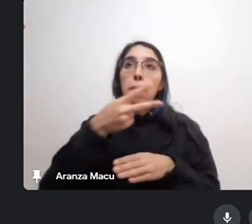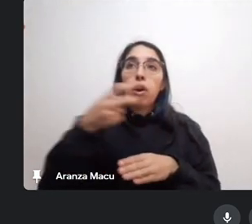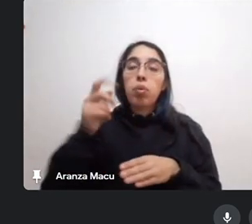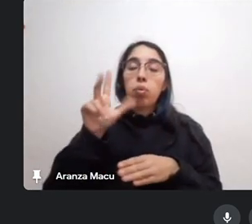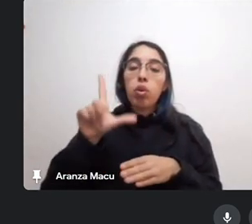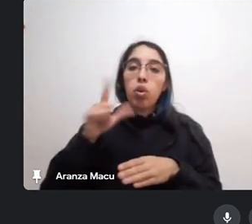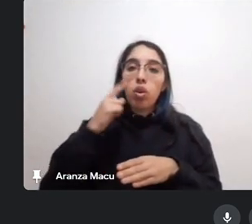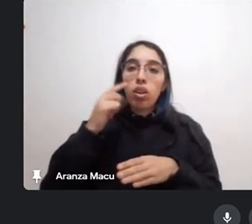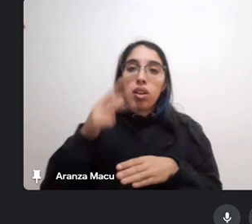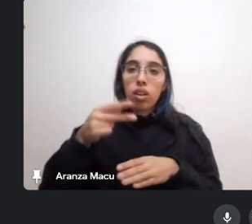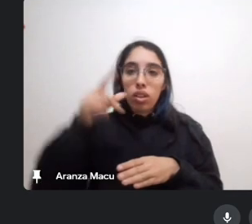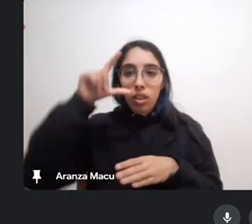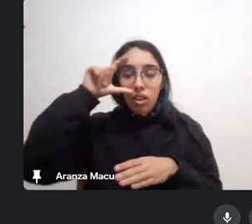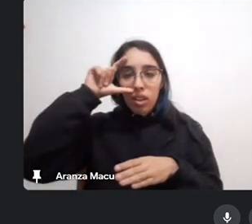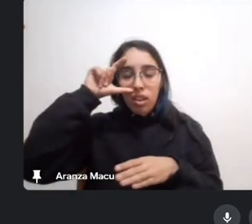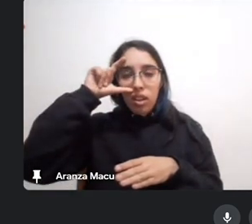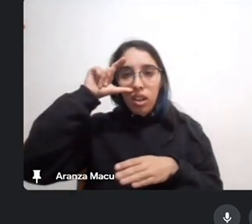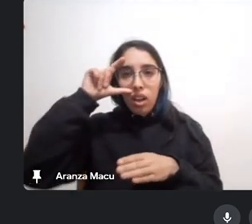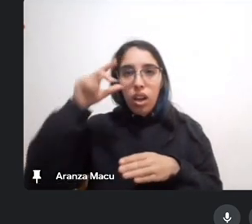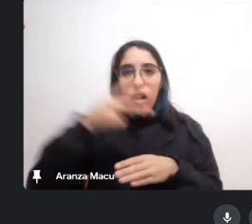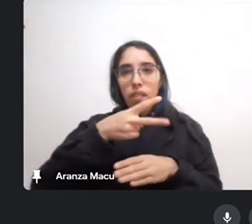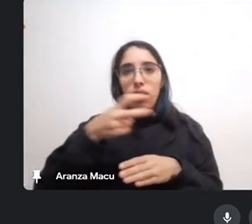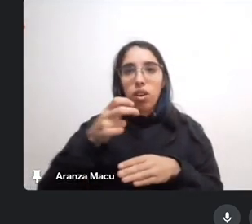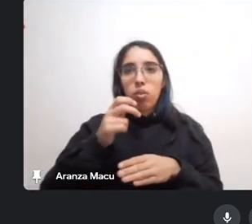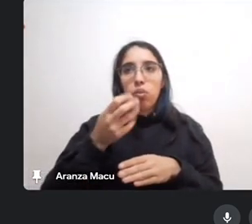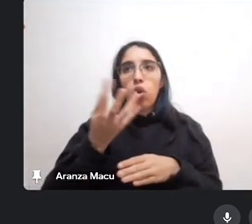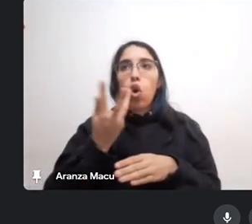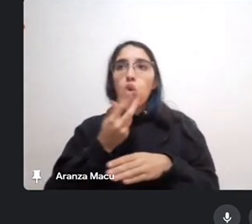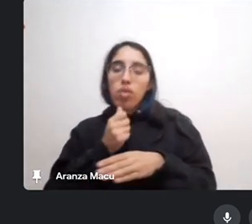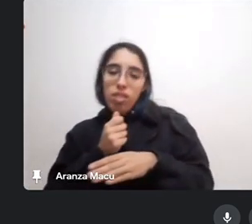Y también like quiere decir como,